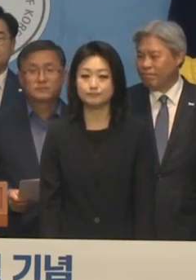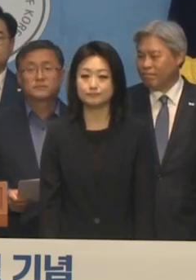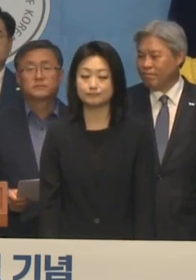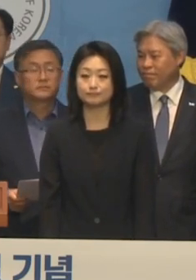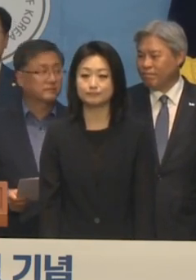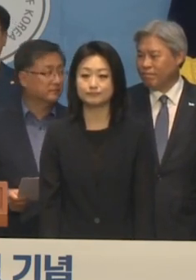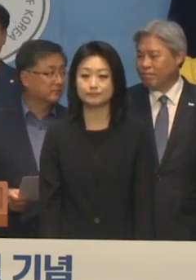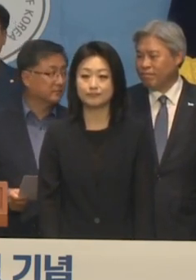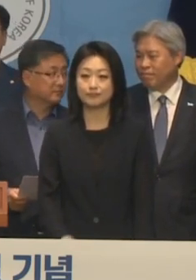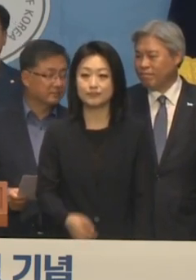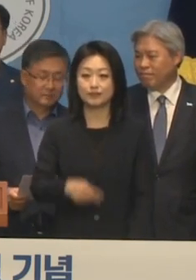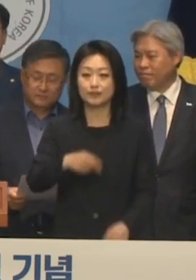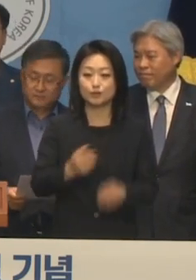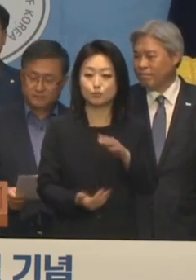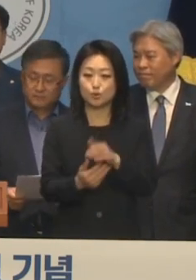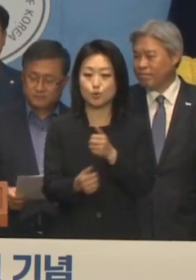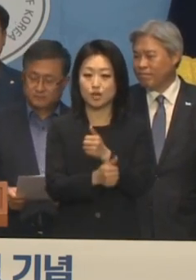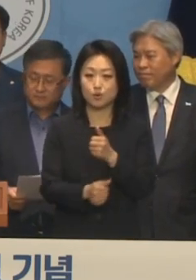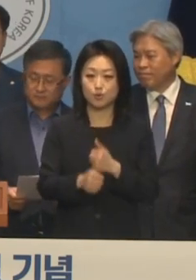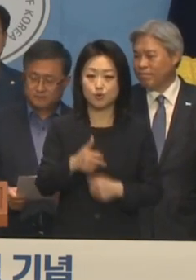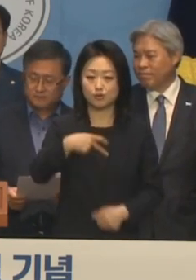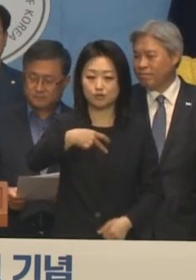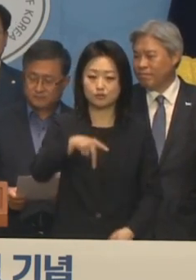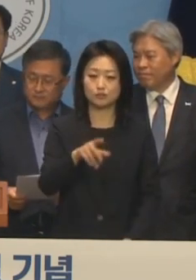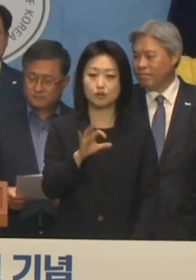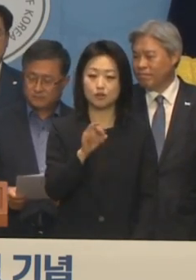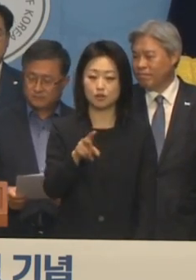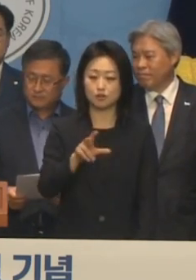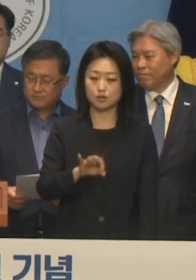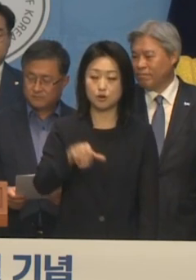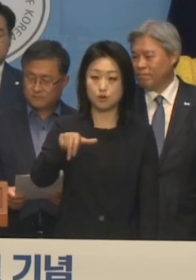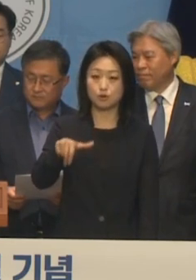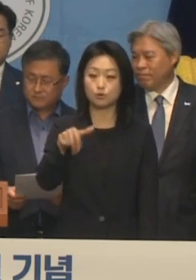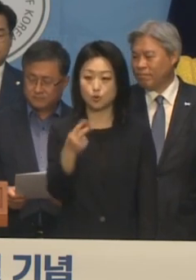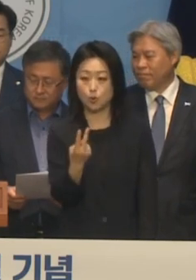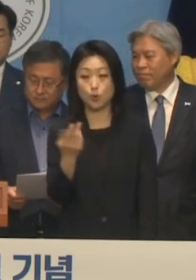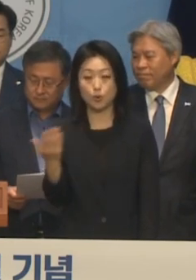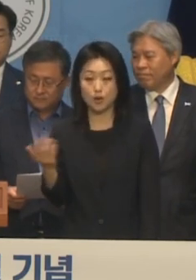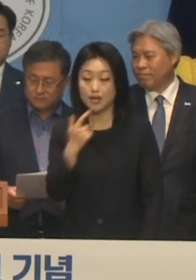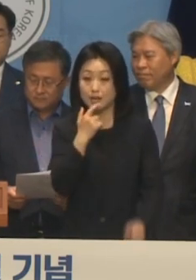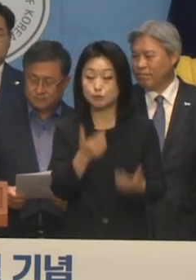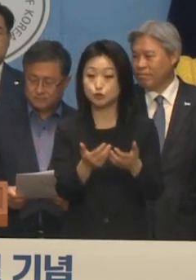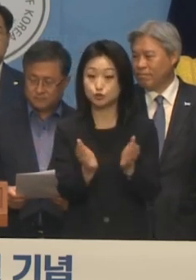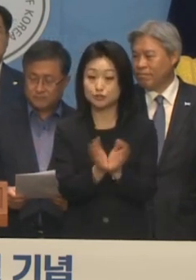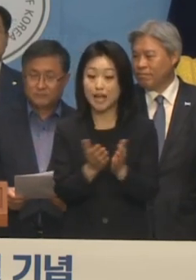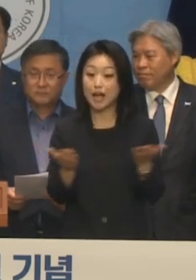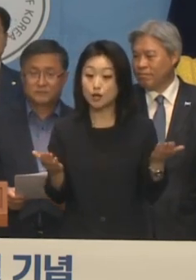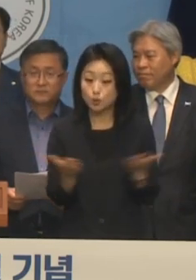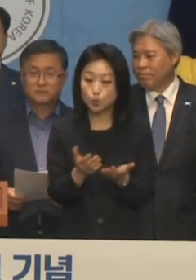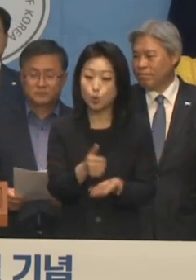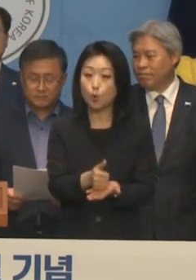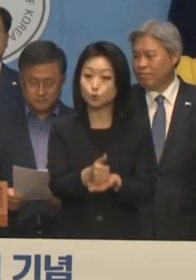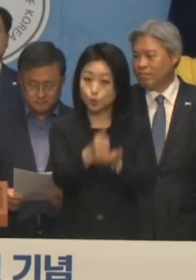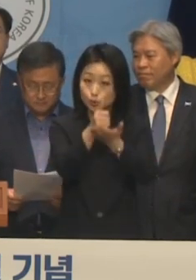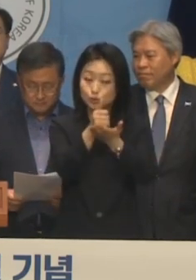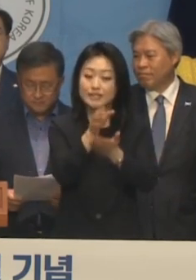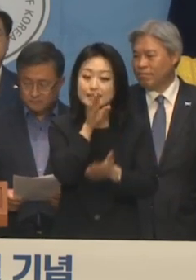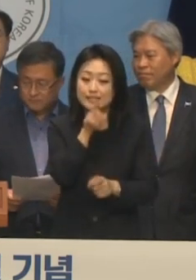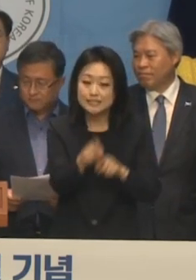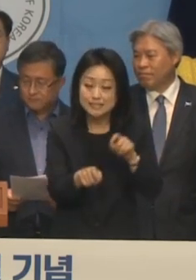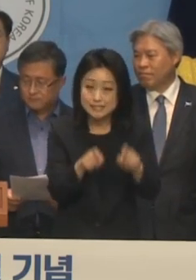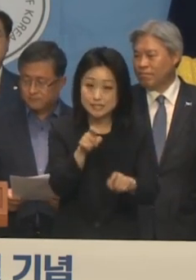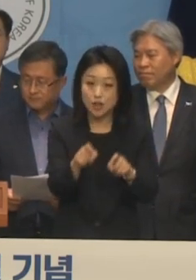예, 더불어민주당 최고위원 서영교입니다. 저는 더불어민주당의 노동존중